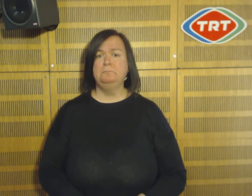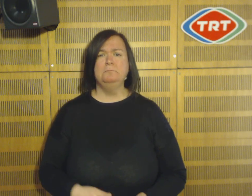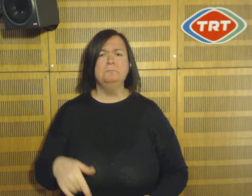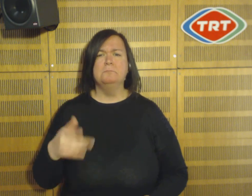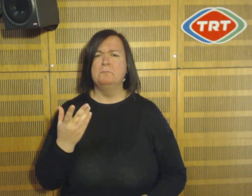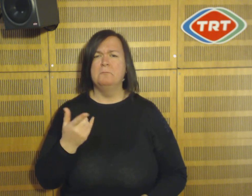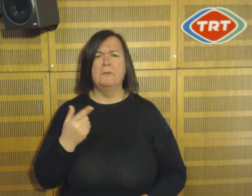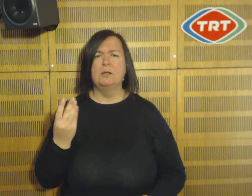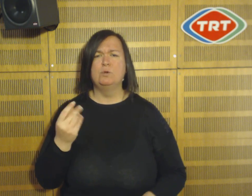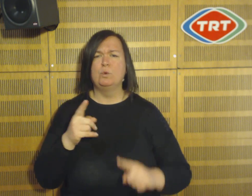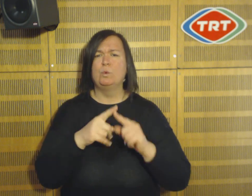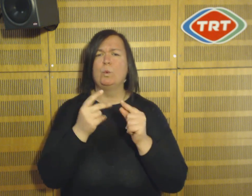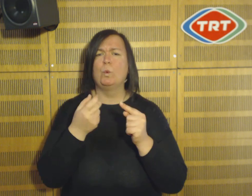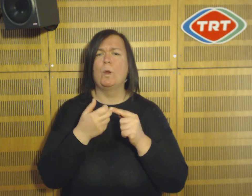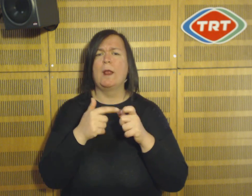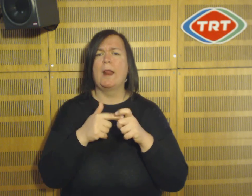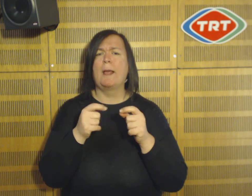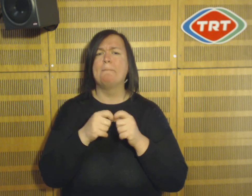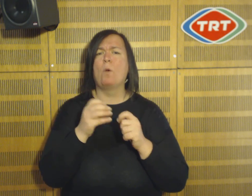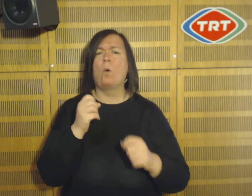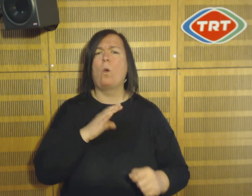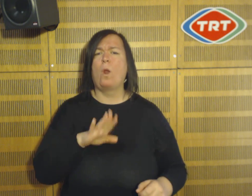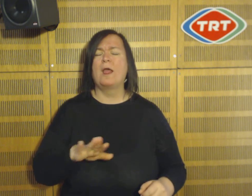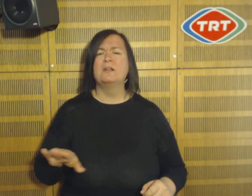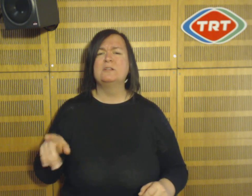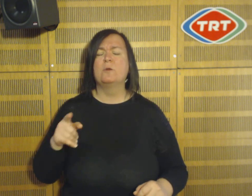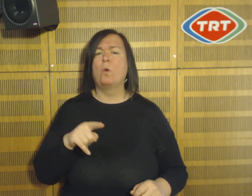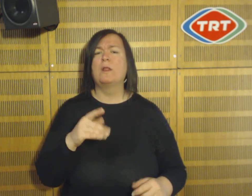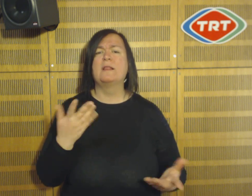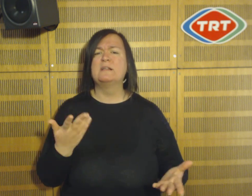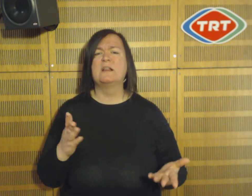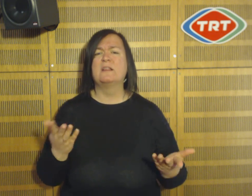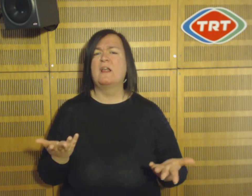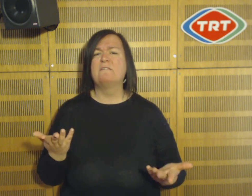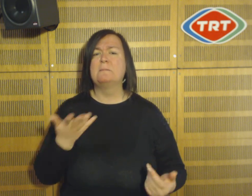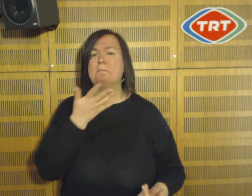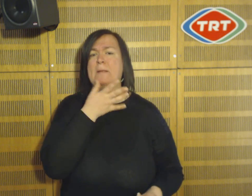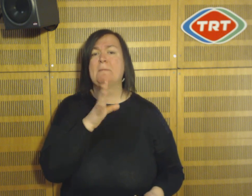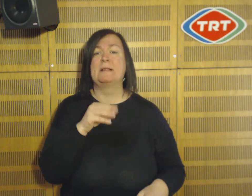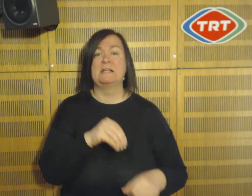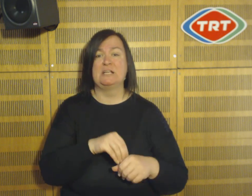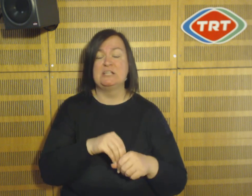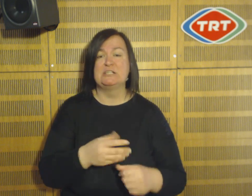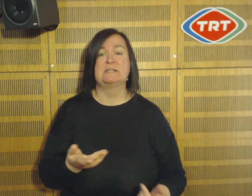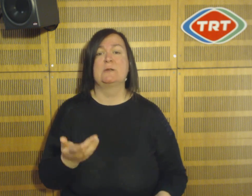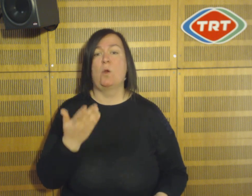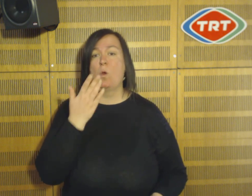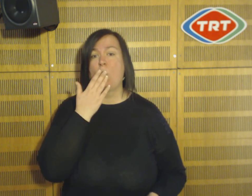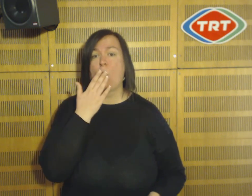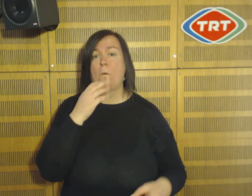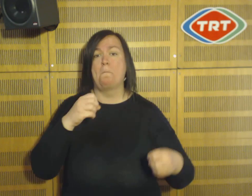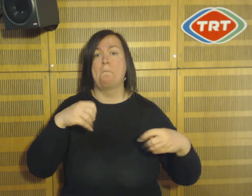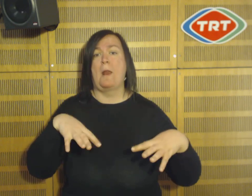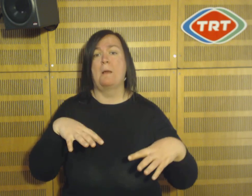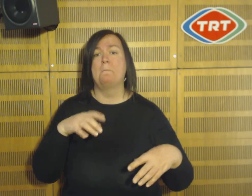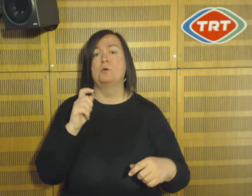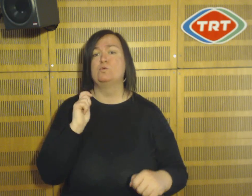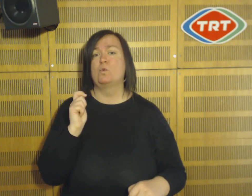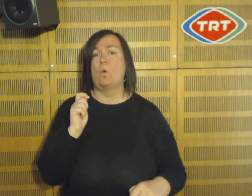e tur etli öğrenci onlara nasıl davranacağını bilmediği için Eee Okulu bırakmak zorunda kalıyormuş galiba değil